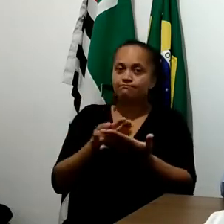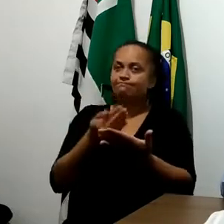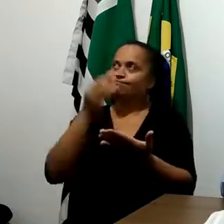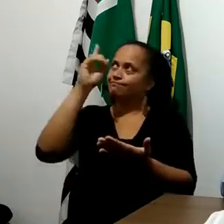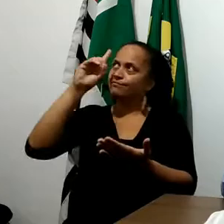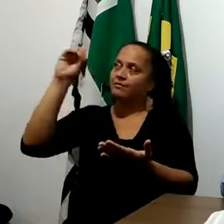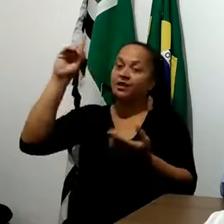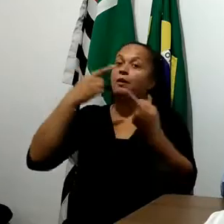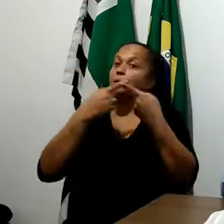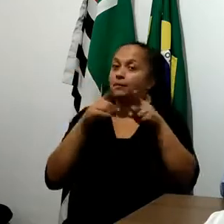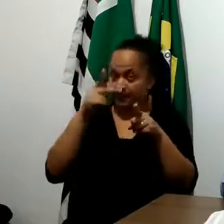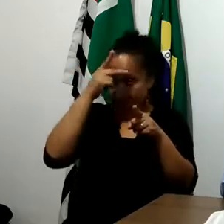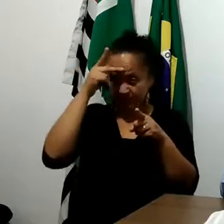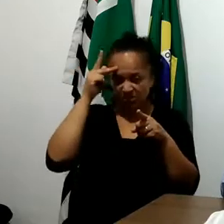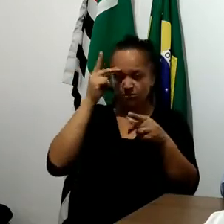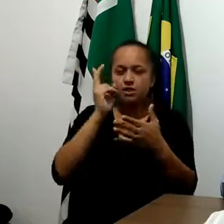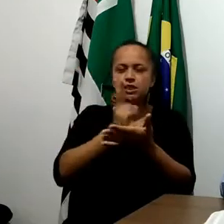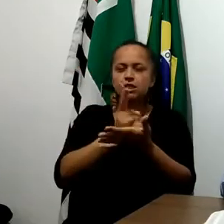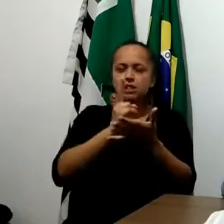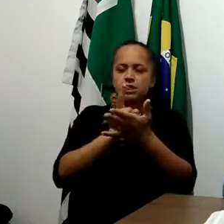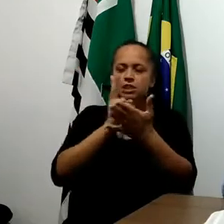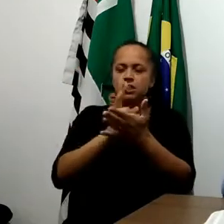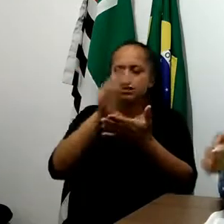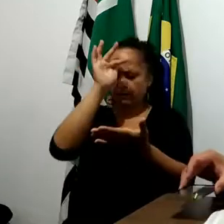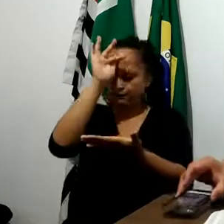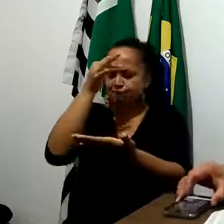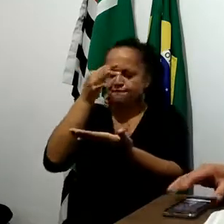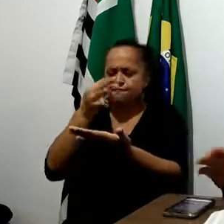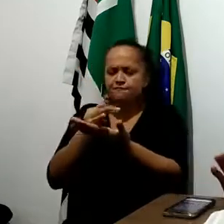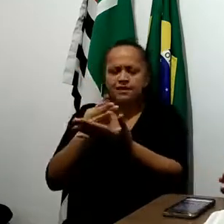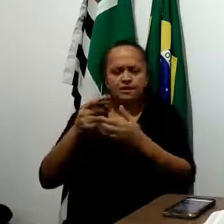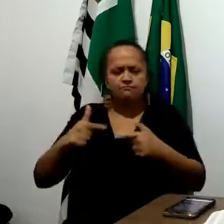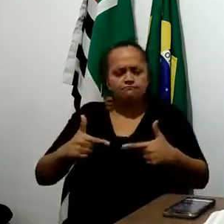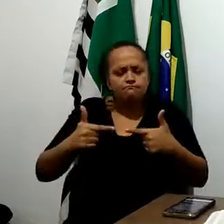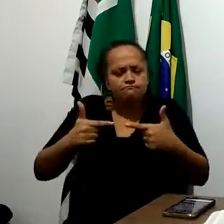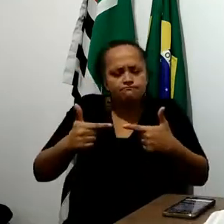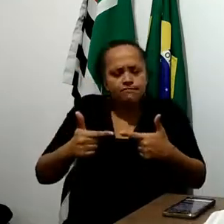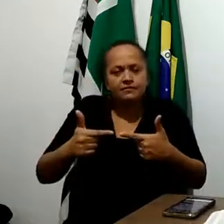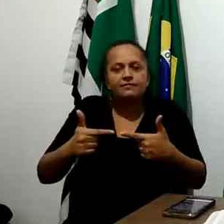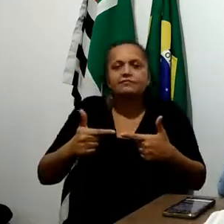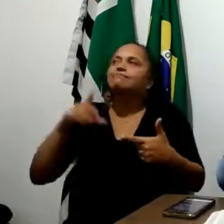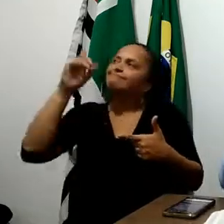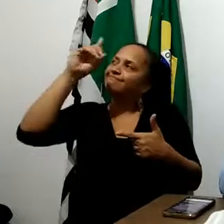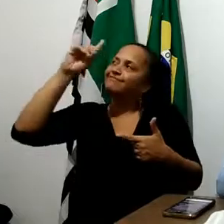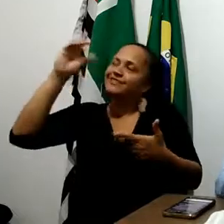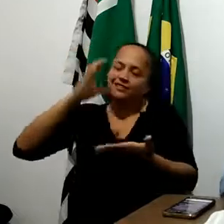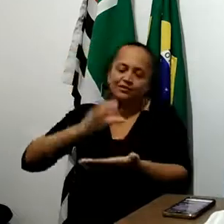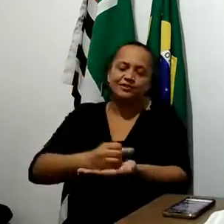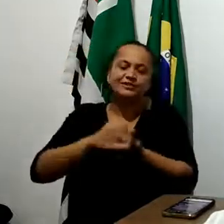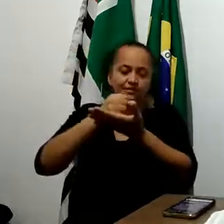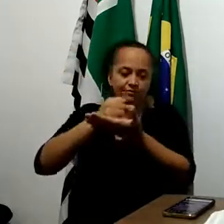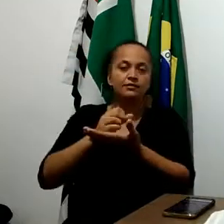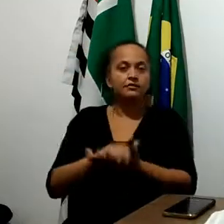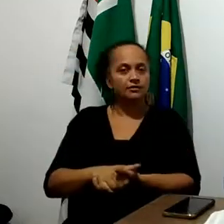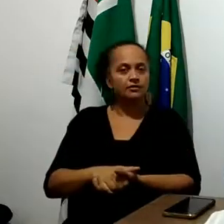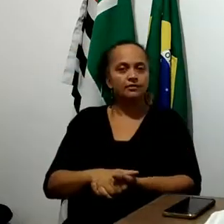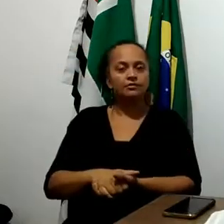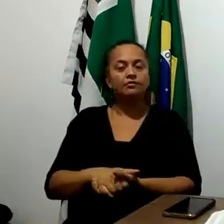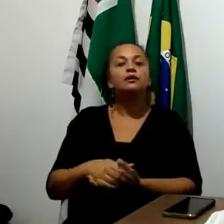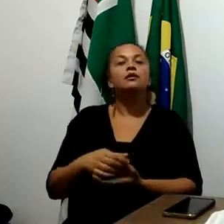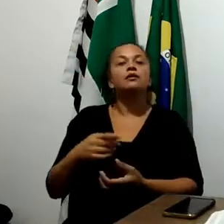fim, este será salvo. Então Deus disse que nós temos que perseverar. Mesmo quando vinha a circunstância,